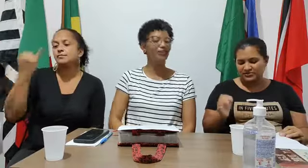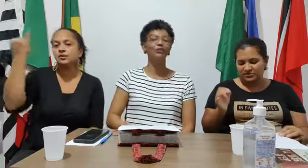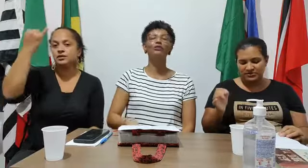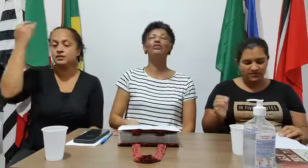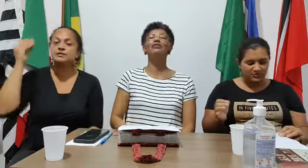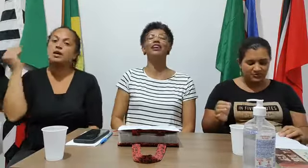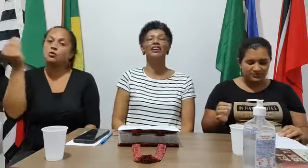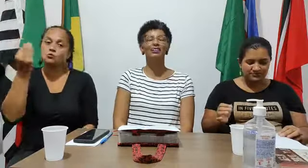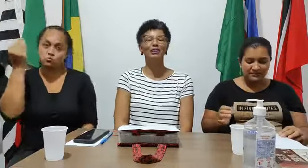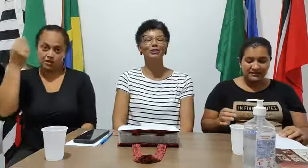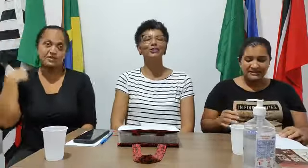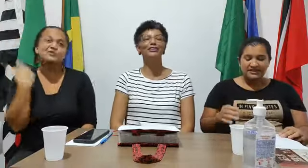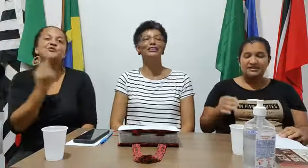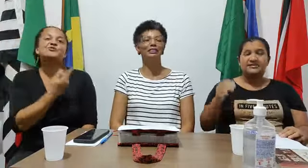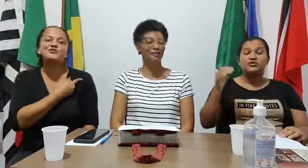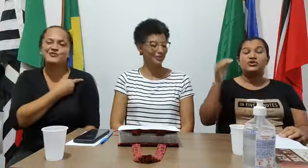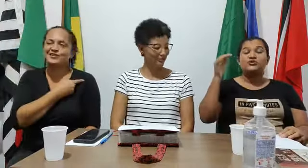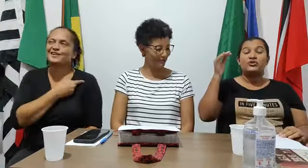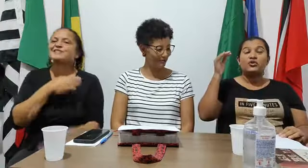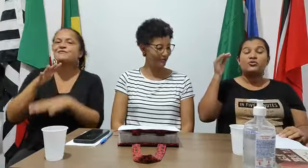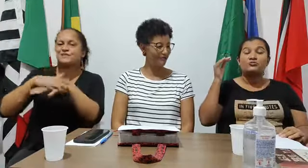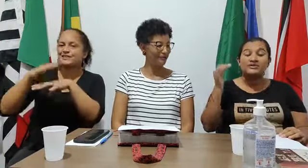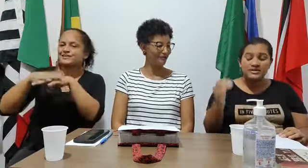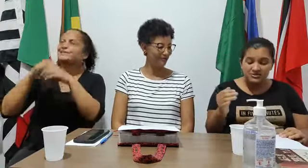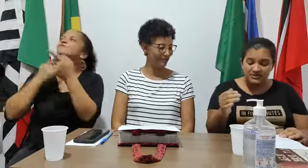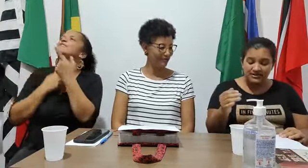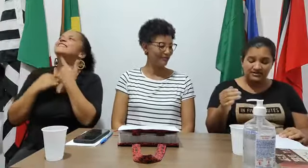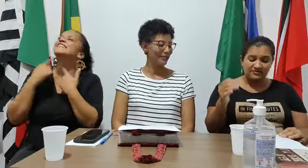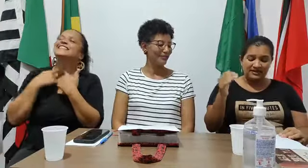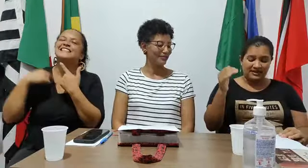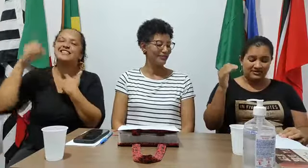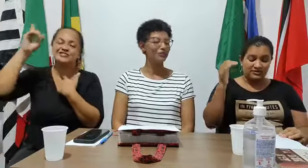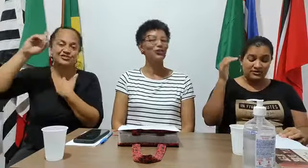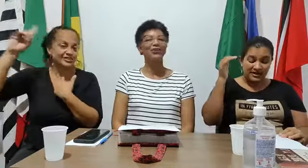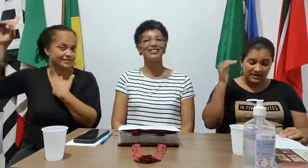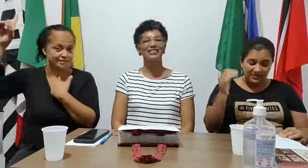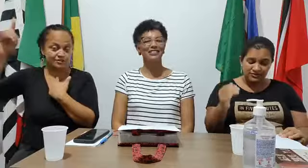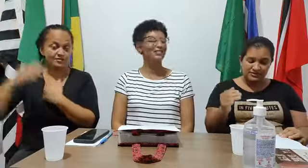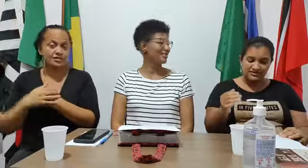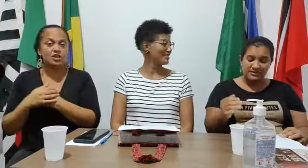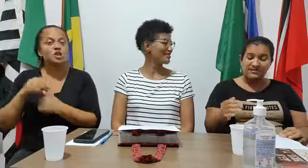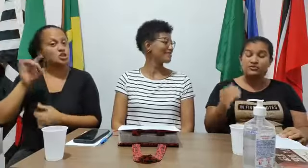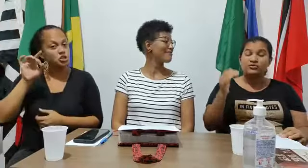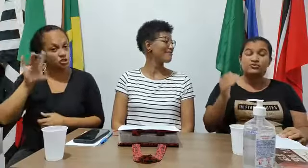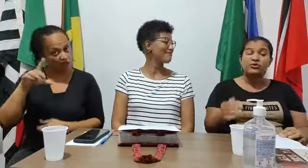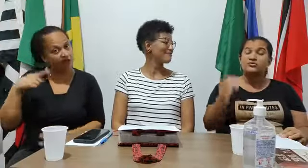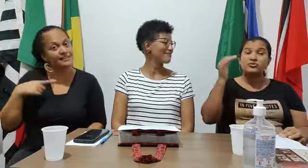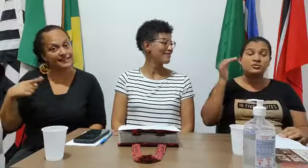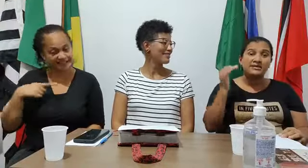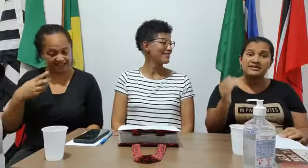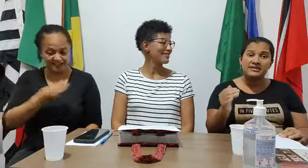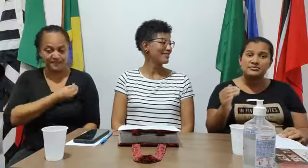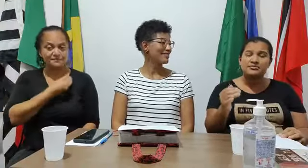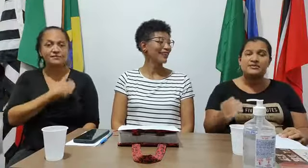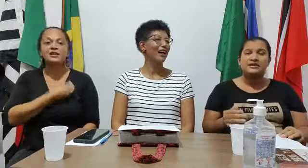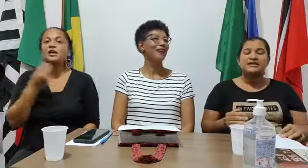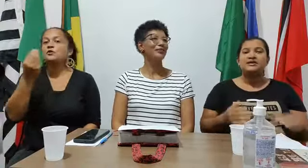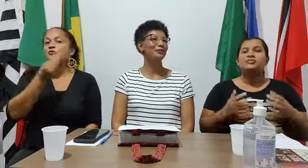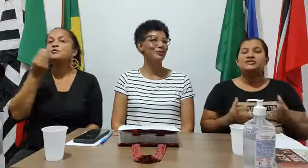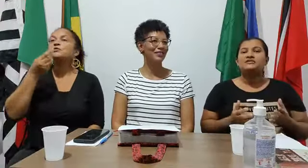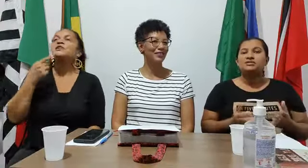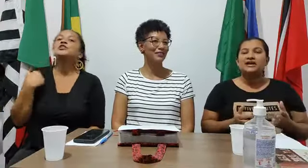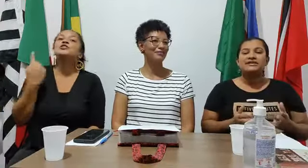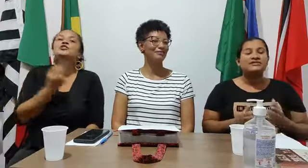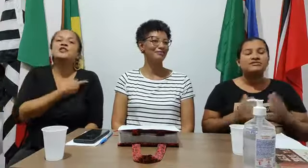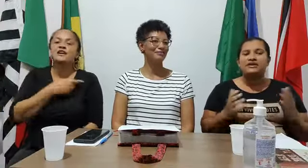à vontade de Deus. Aleluia. Então, nós só encontramos significado e amadurecimento quando nós nos submetemos. Aleluia.